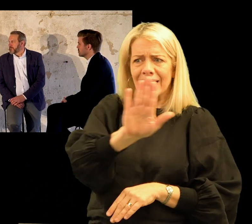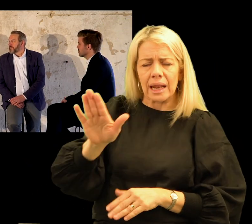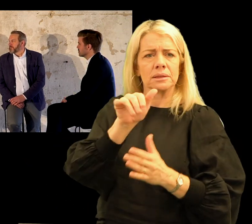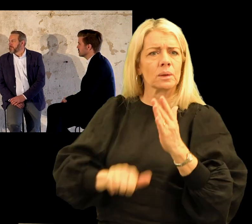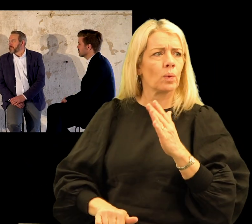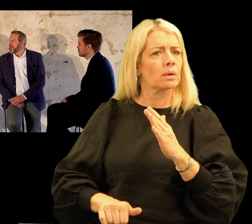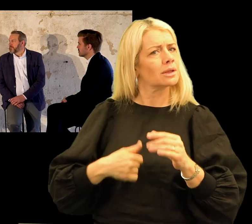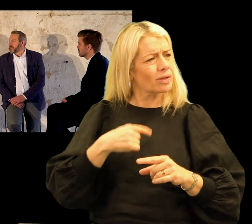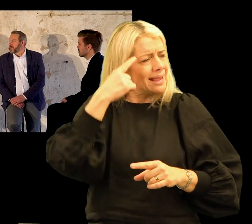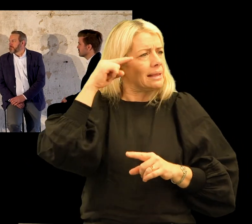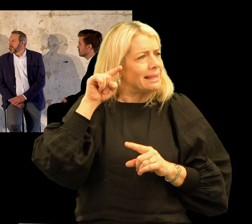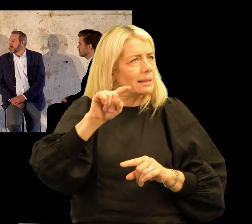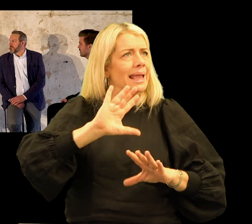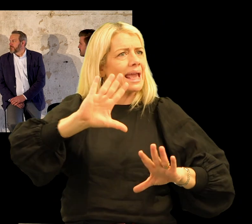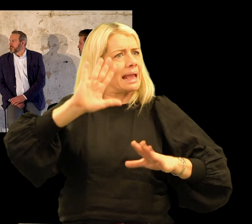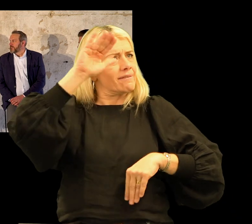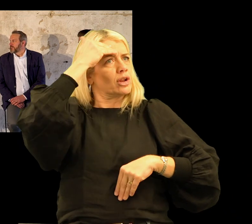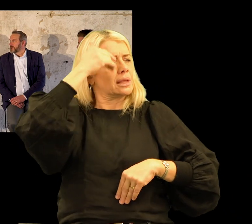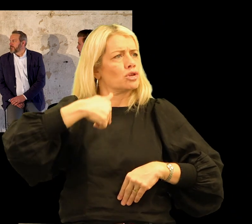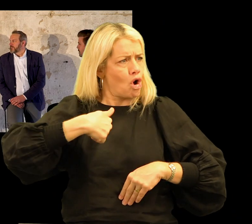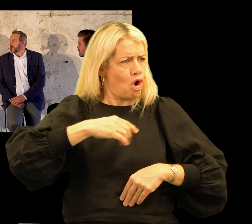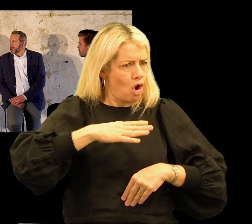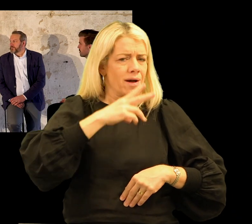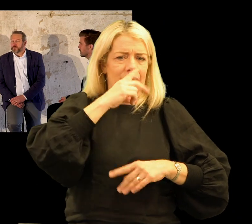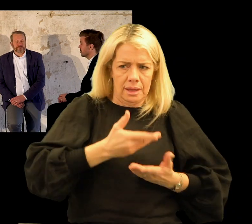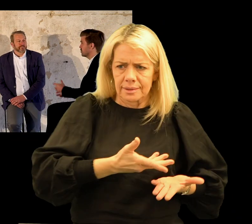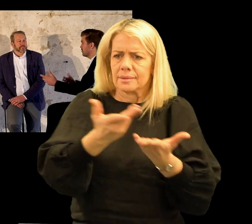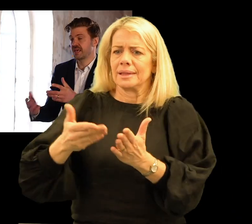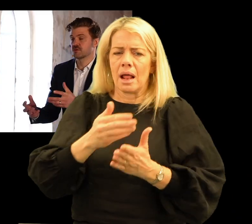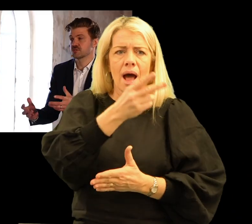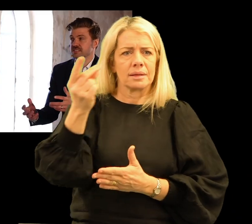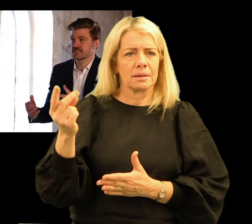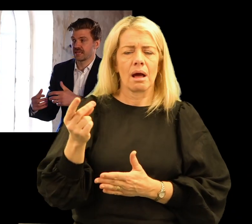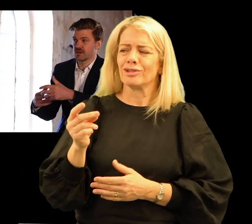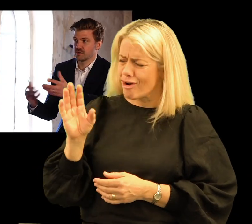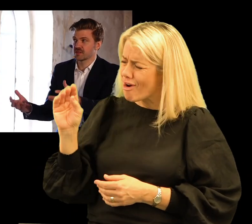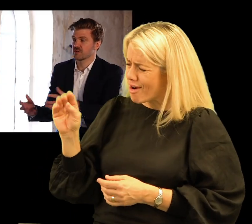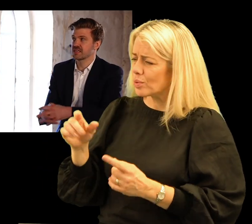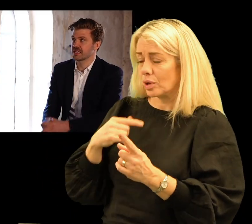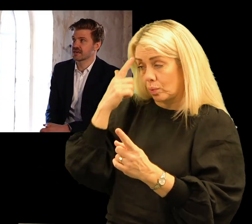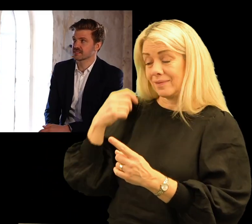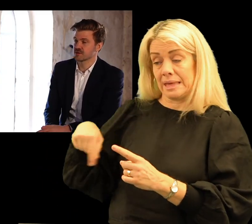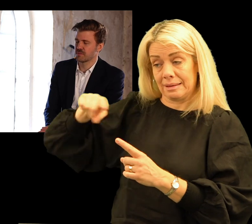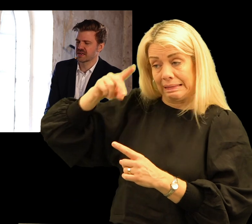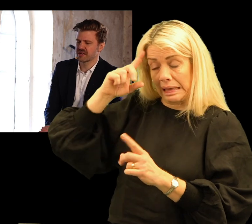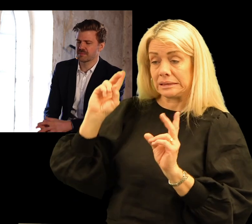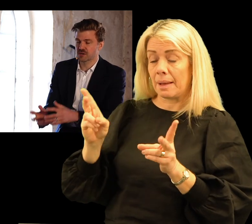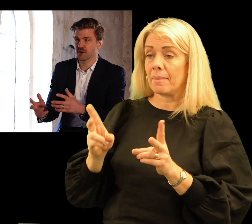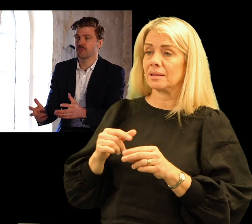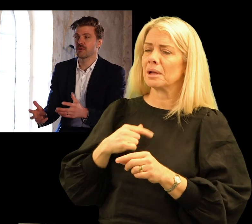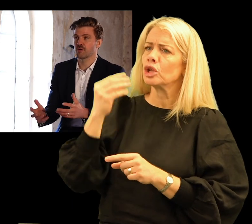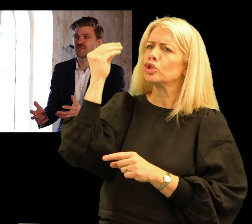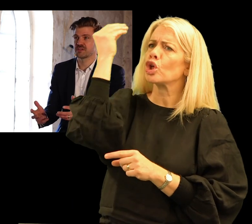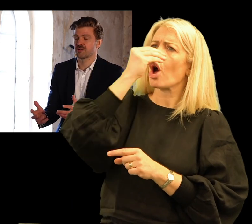liksom, tänker jag, det är liksom den där erfarenheten vi vill att människor ska få uppleva. Ja, men för det är ju någonstans, tänker jag, och det tror jag vi delar. Alltså, när